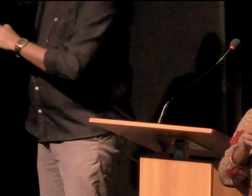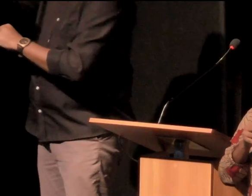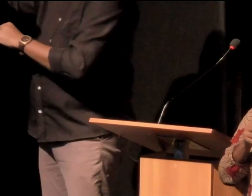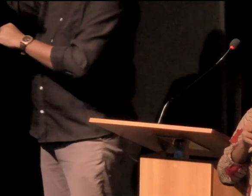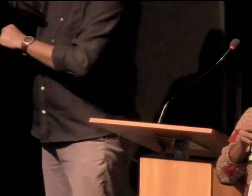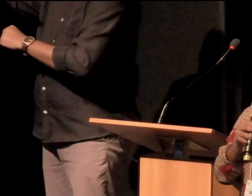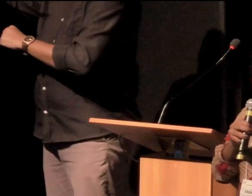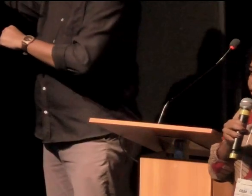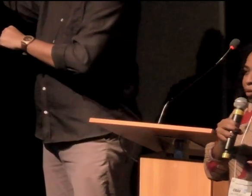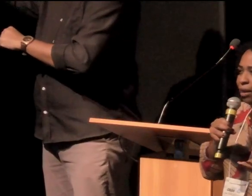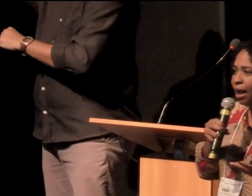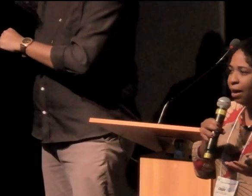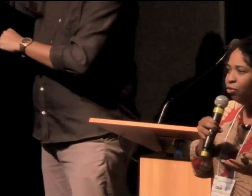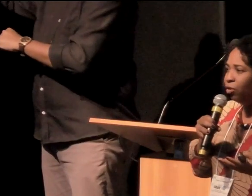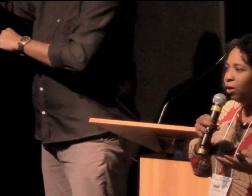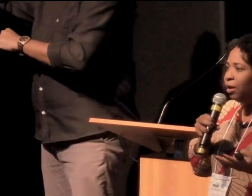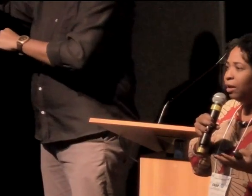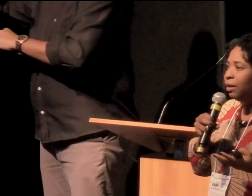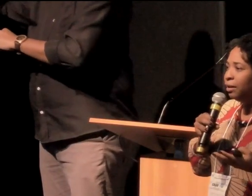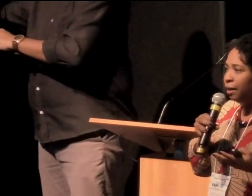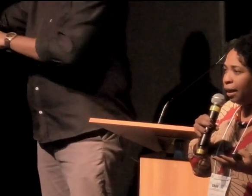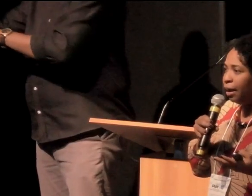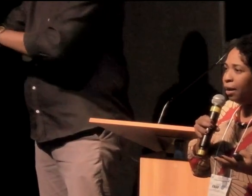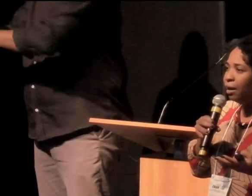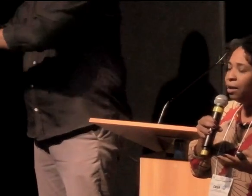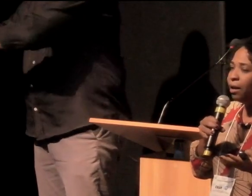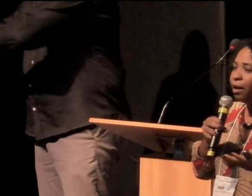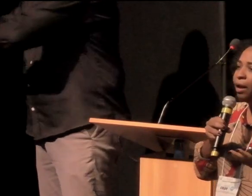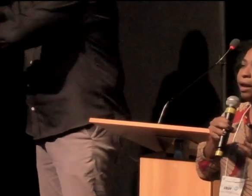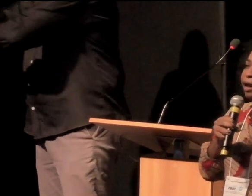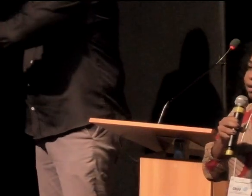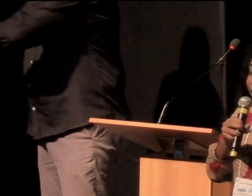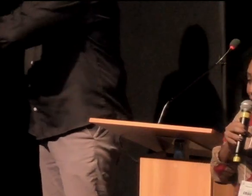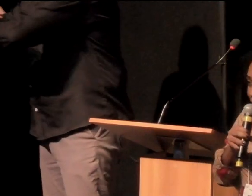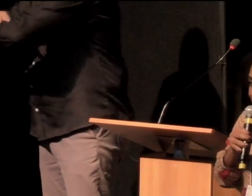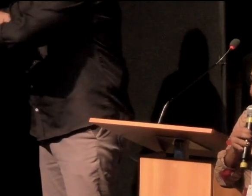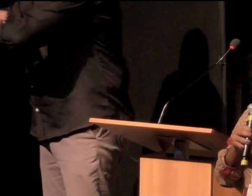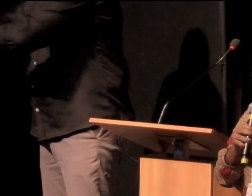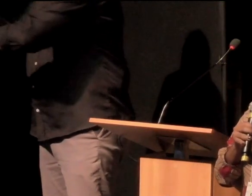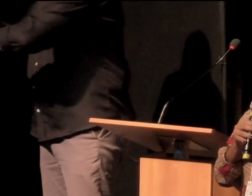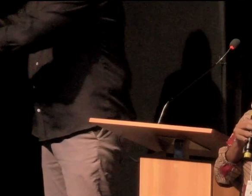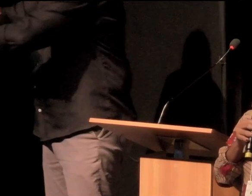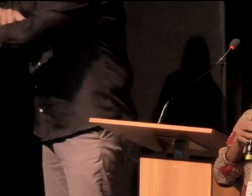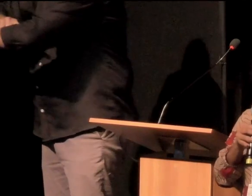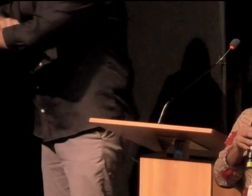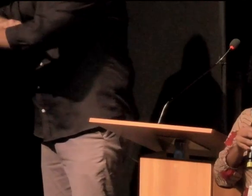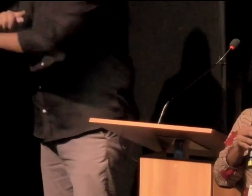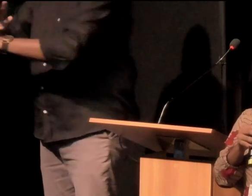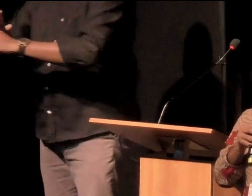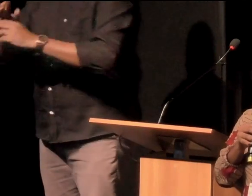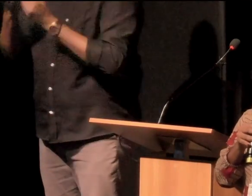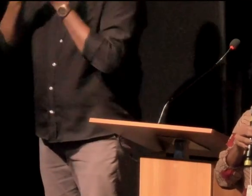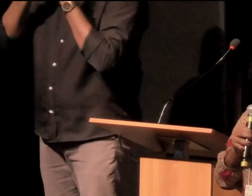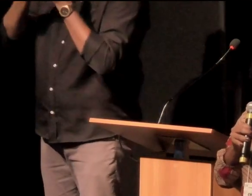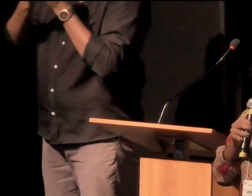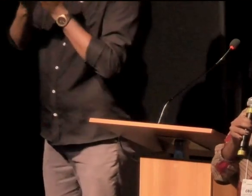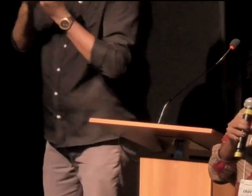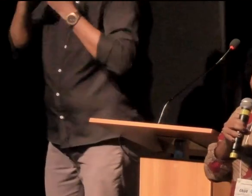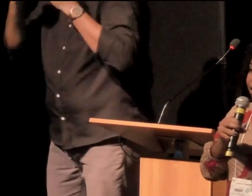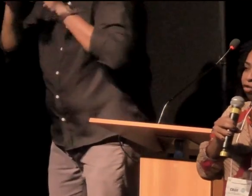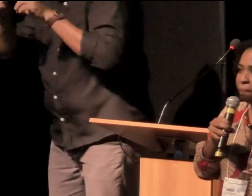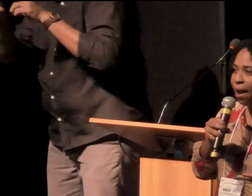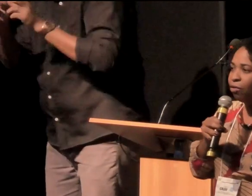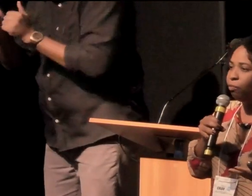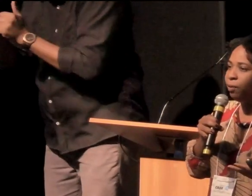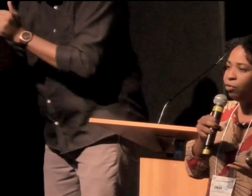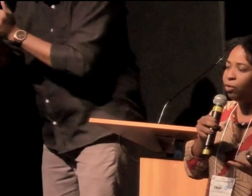isso e como é que a gente ouve a comunidade né tem que ir lá a gente tem que ir lá a gente tem que